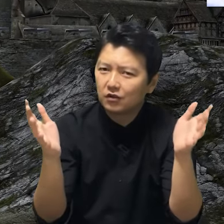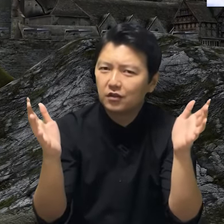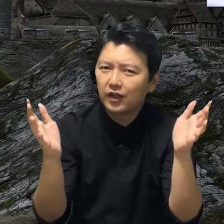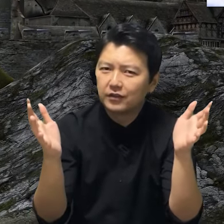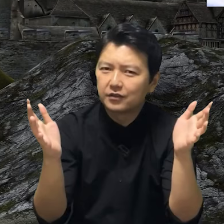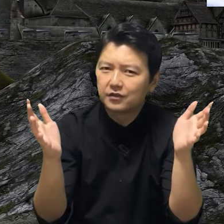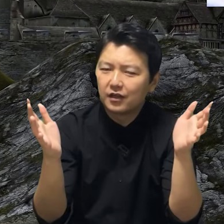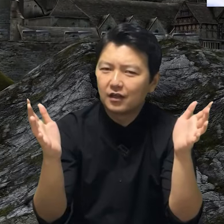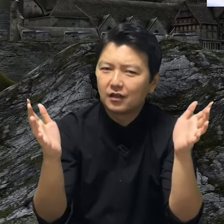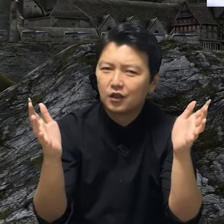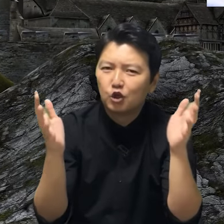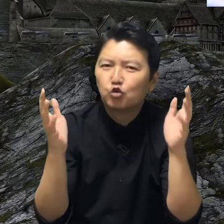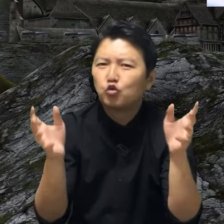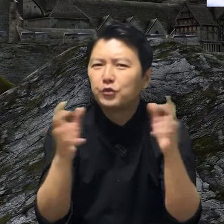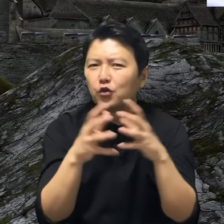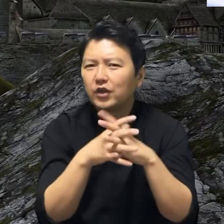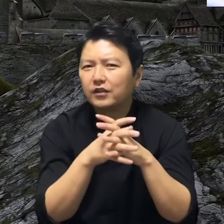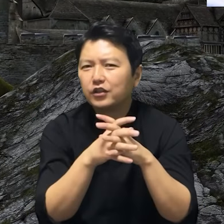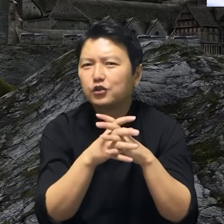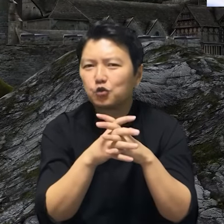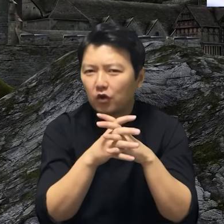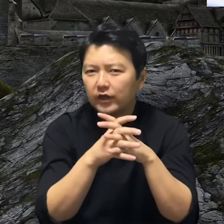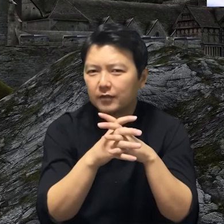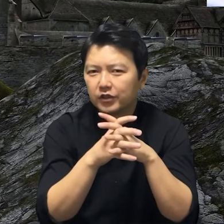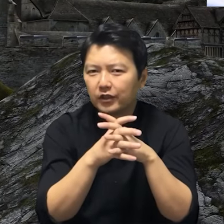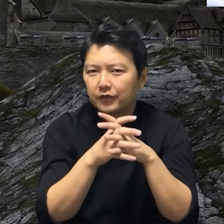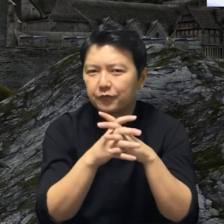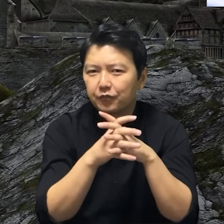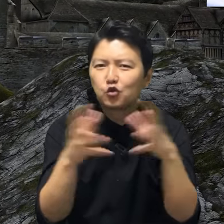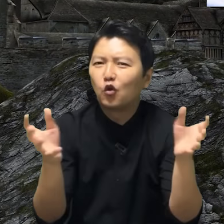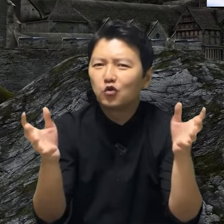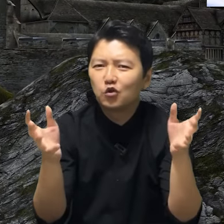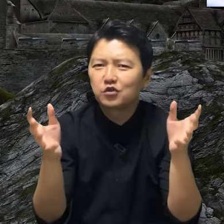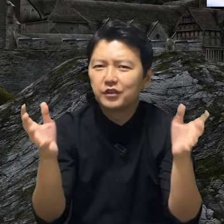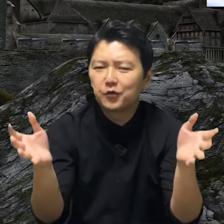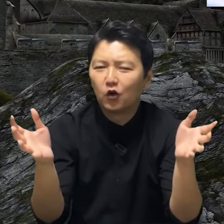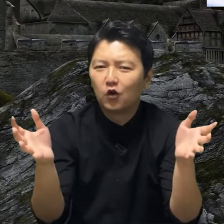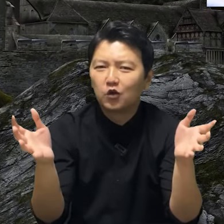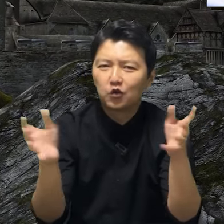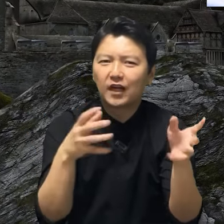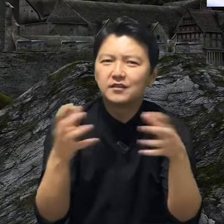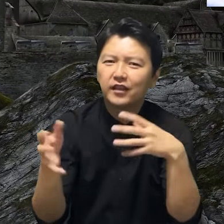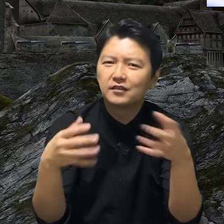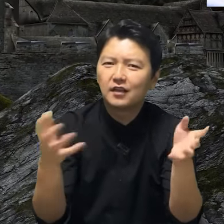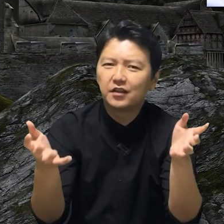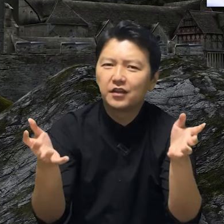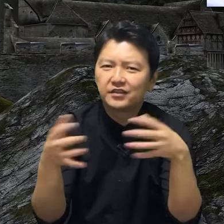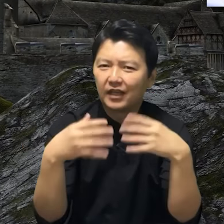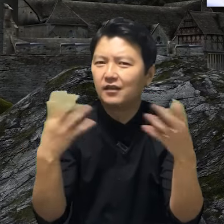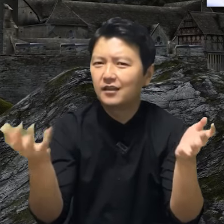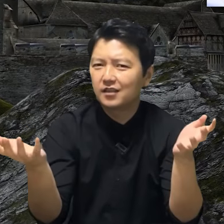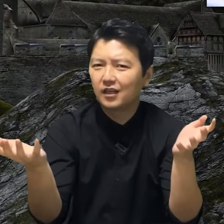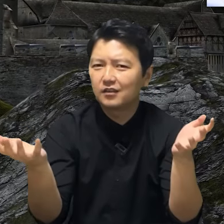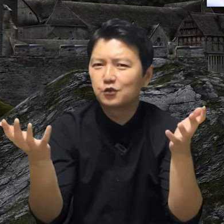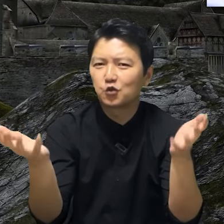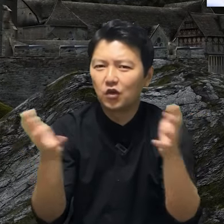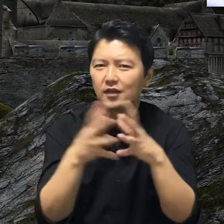어떤 아이였을까? 꾸미고 다니길 좋아했답니다. 좋은 옷을 입고 또 다른 애들한테 잘난 체 하길 좋아한